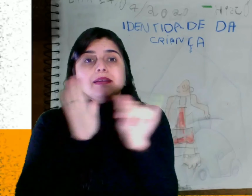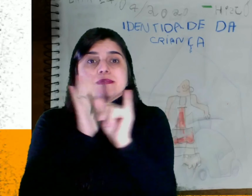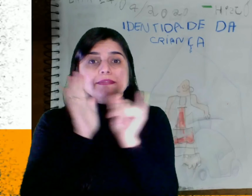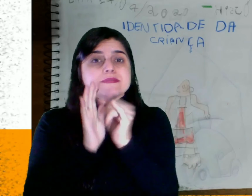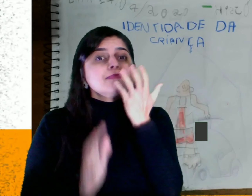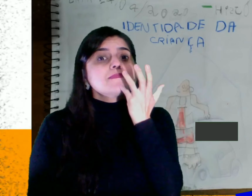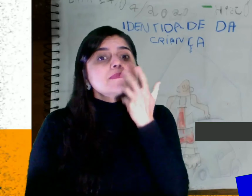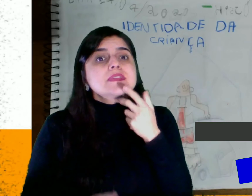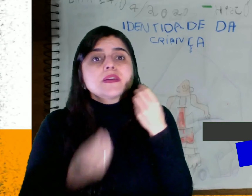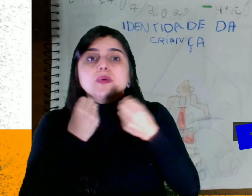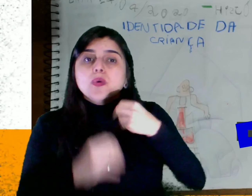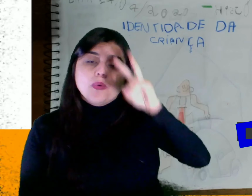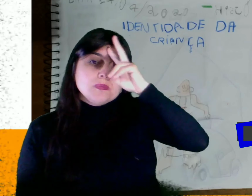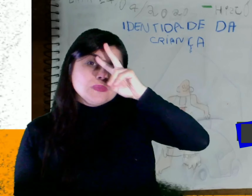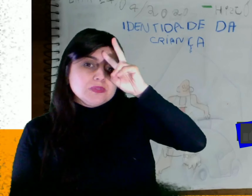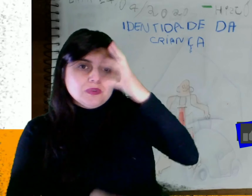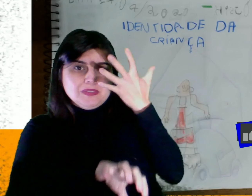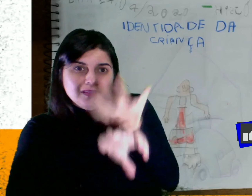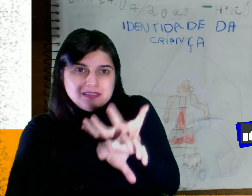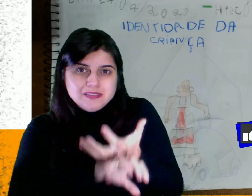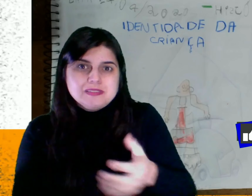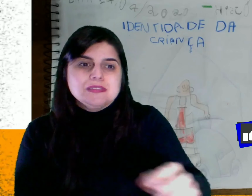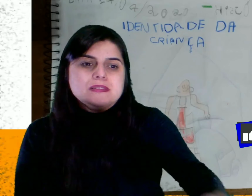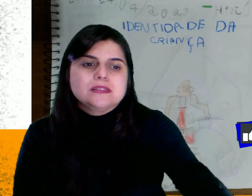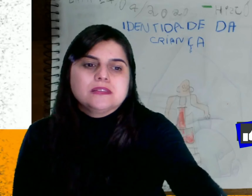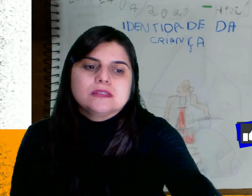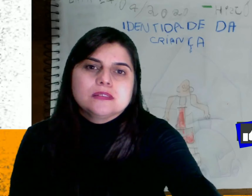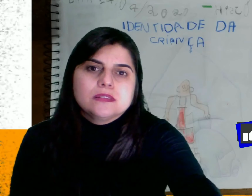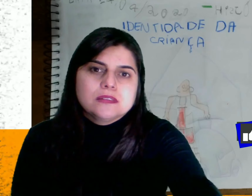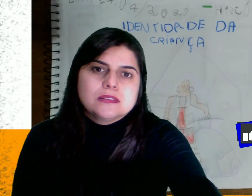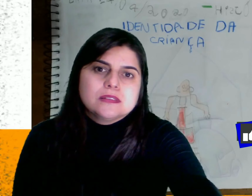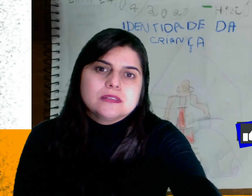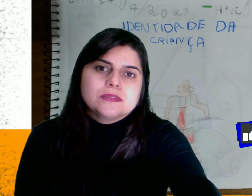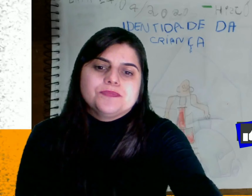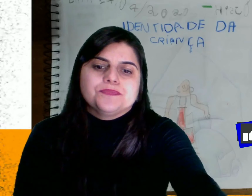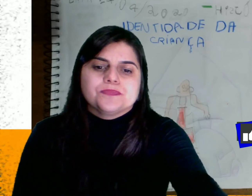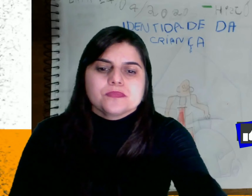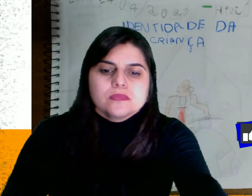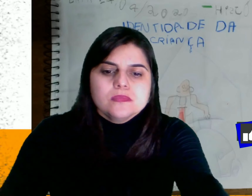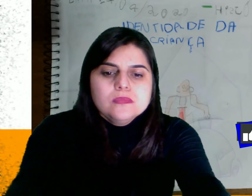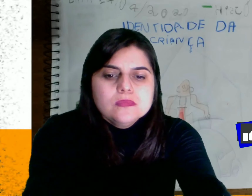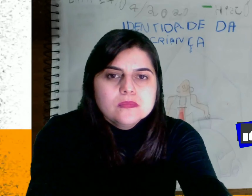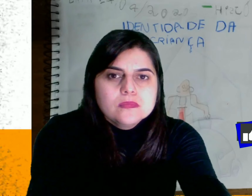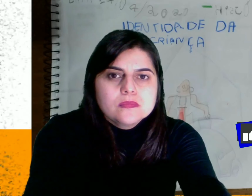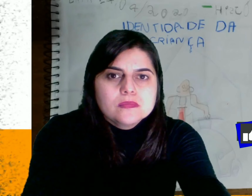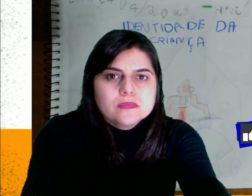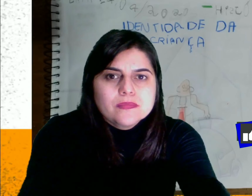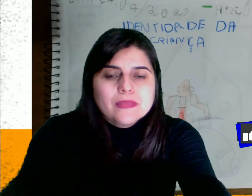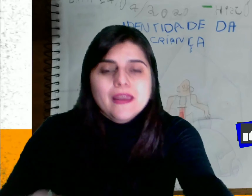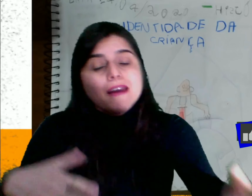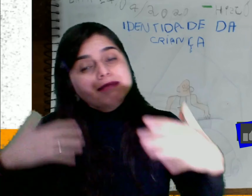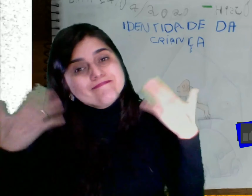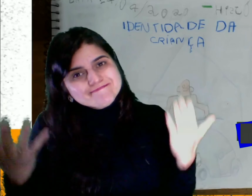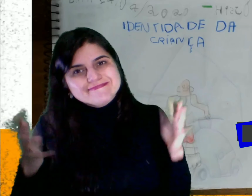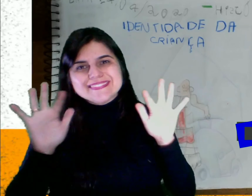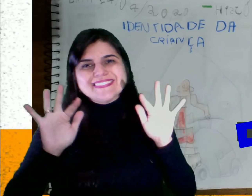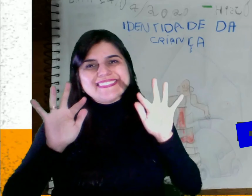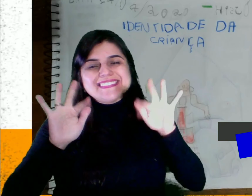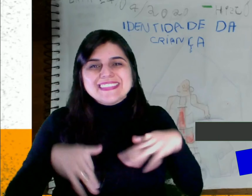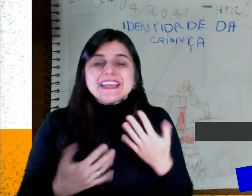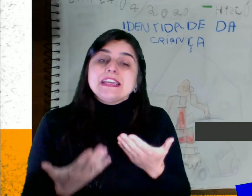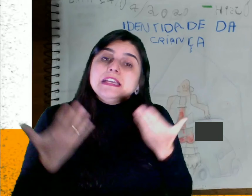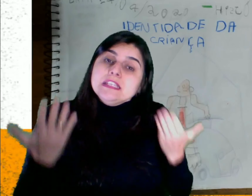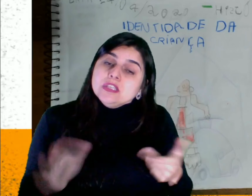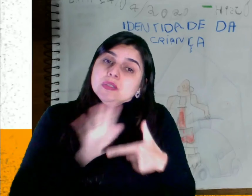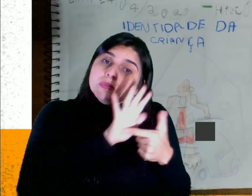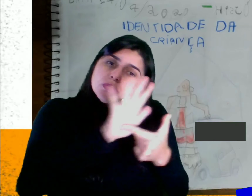daqui também é geografia. Essa aqui foi bem legal, que é a identidade da criança.